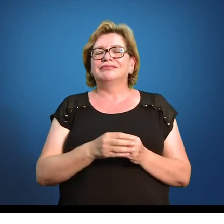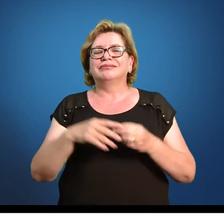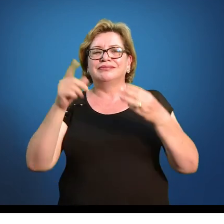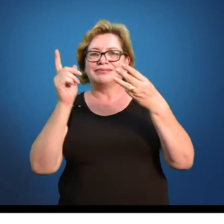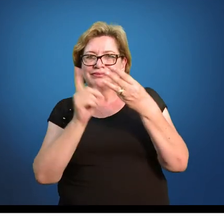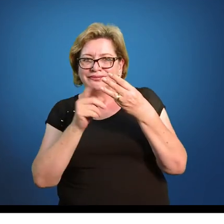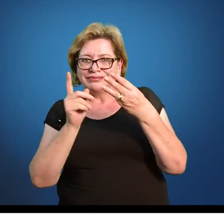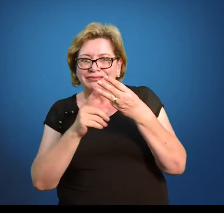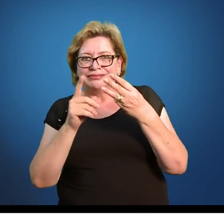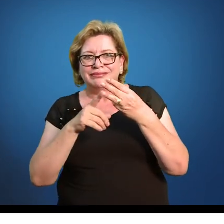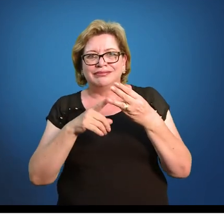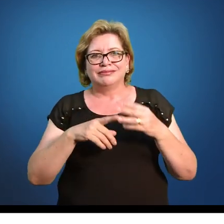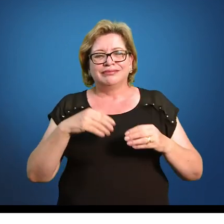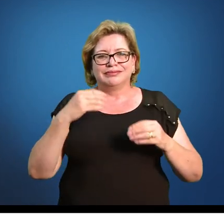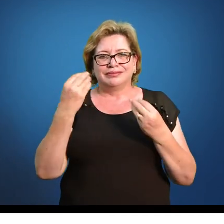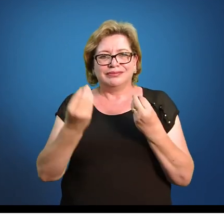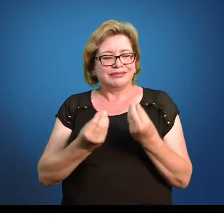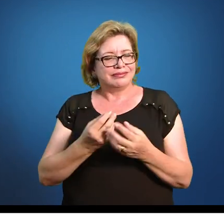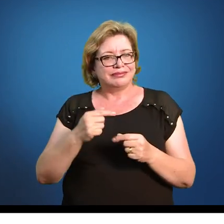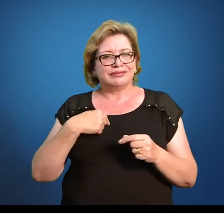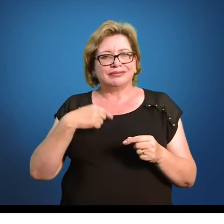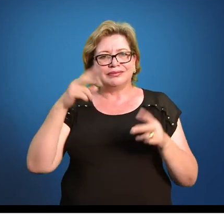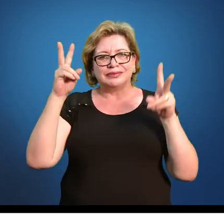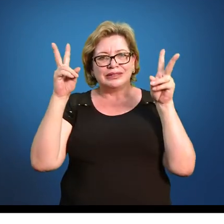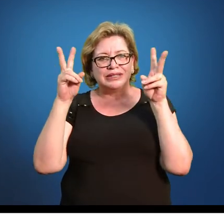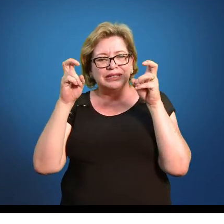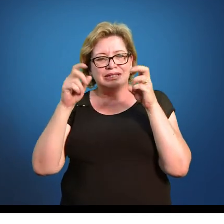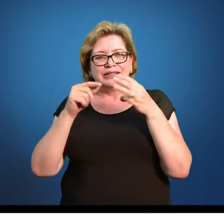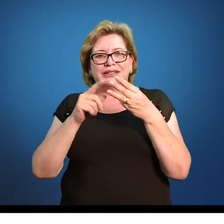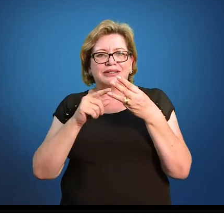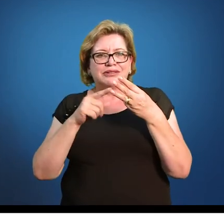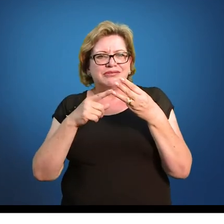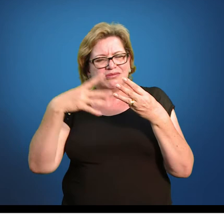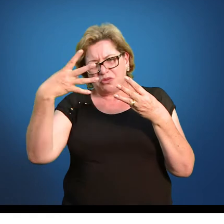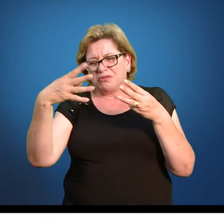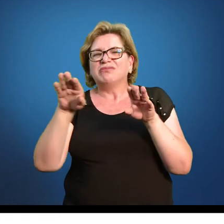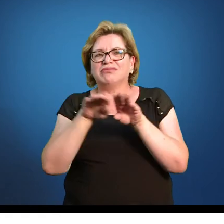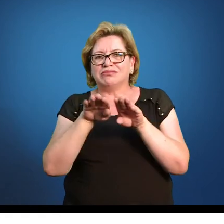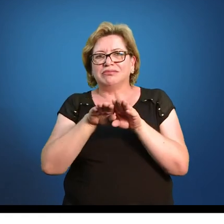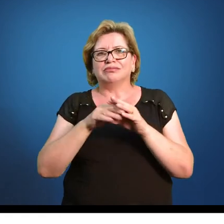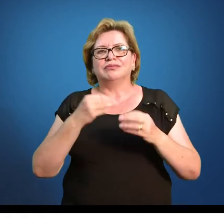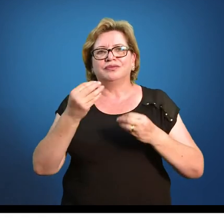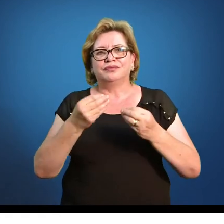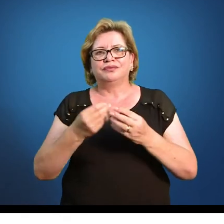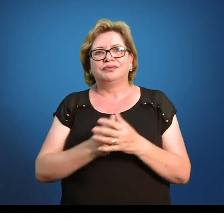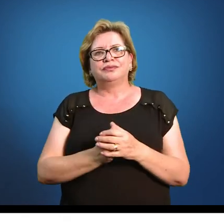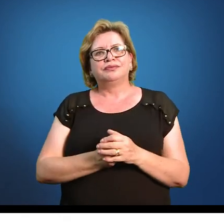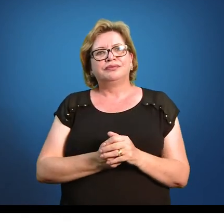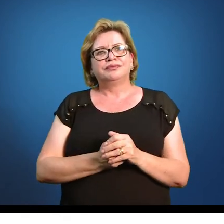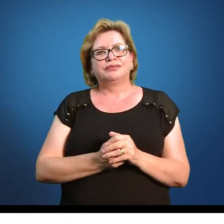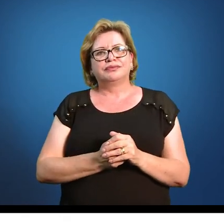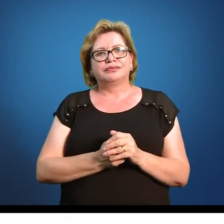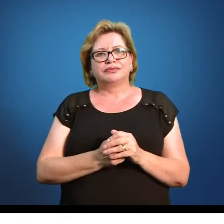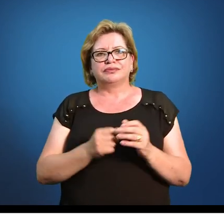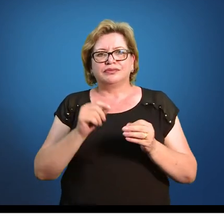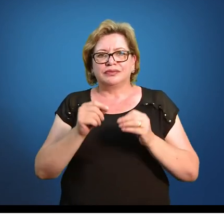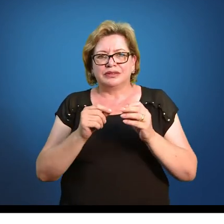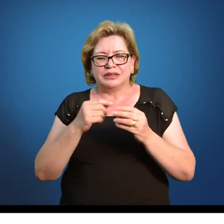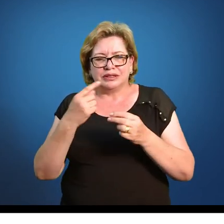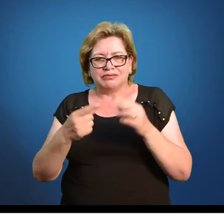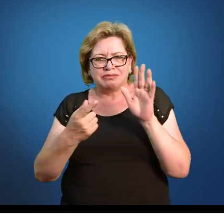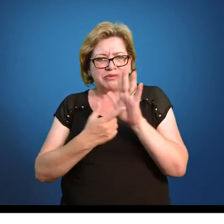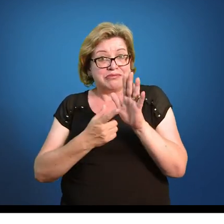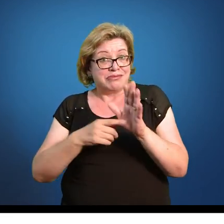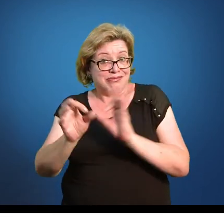E a terceira etapa passou a ter peso 4 também, vamos imaginar lá. Então ele definiu